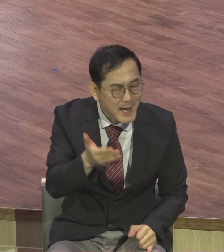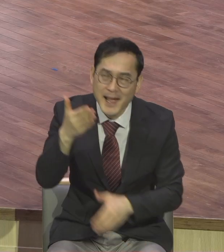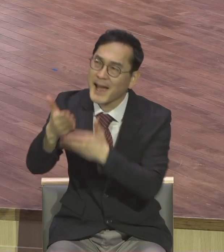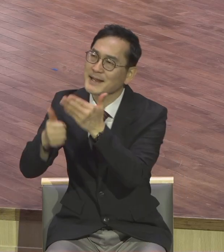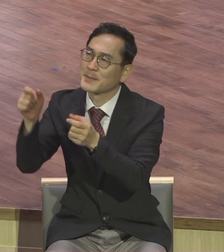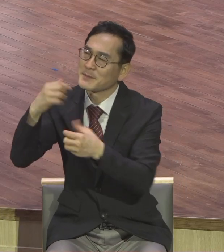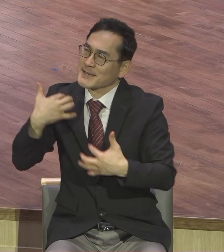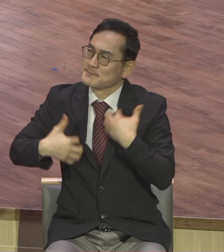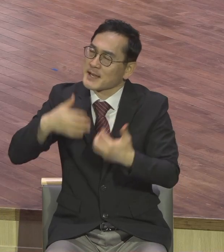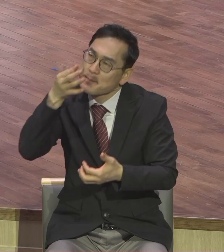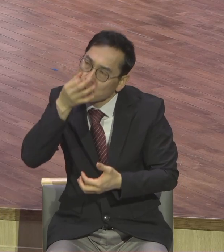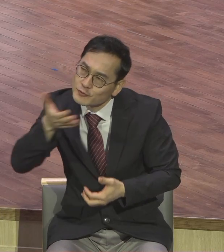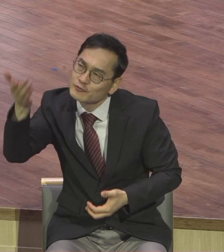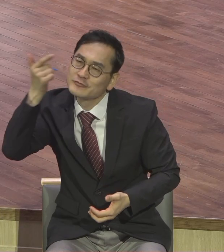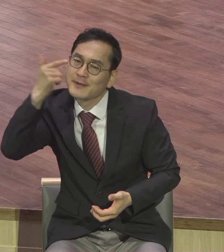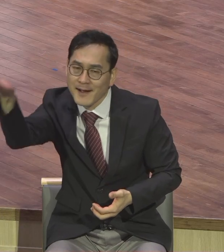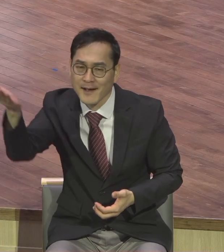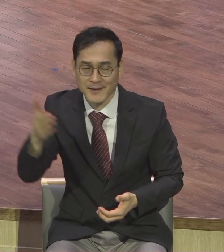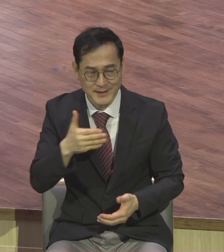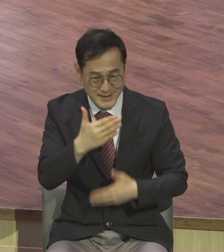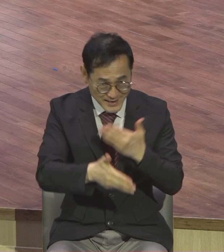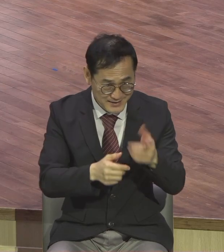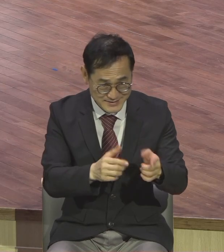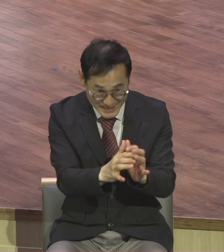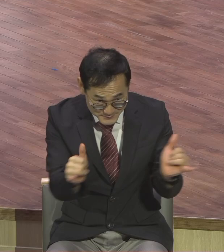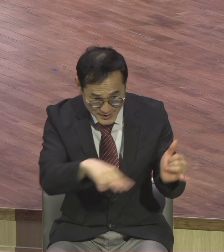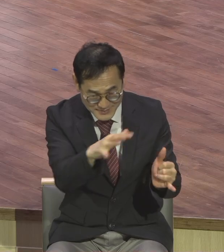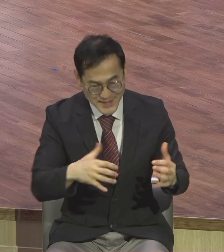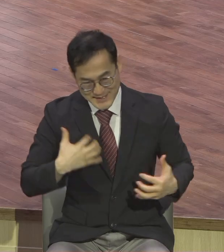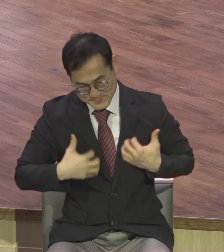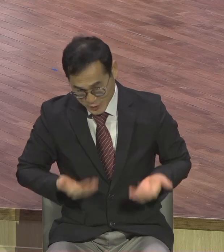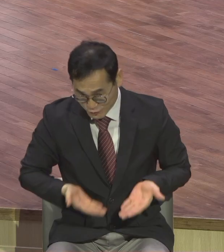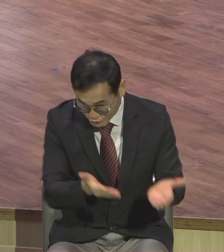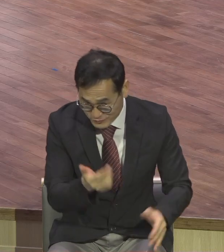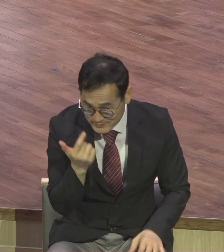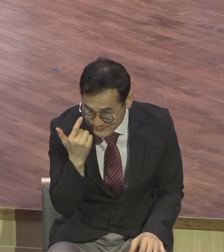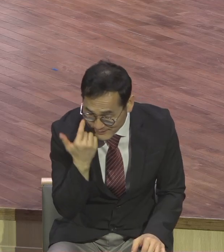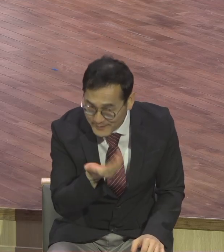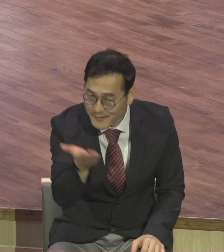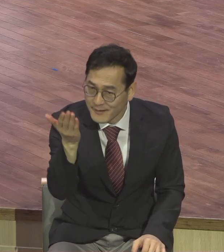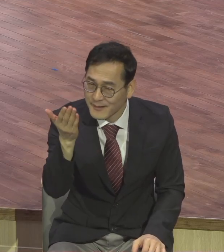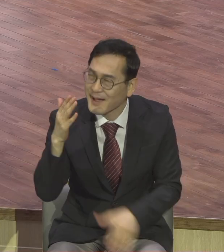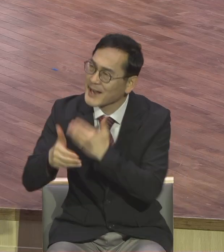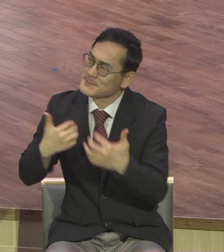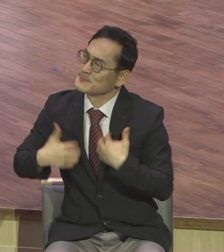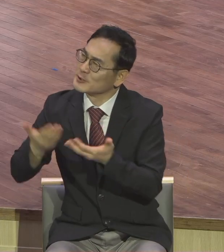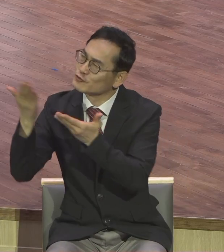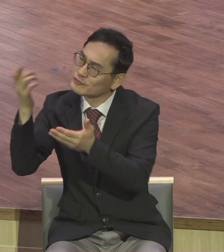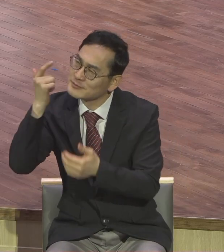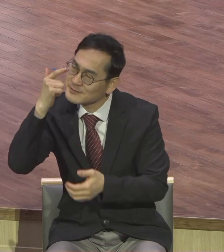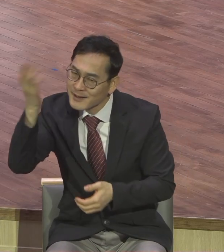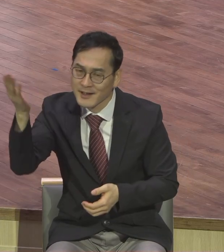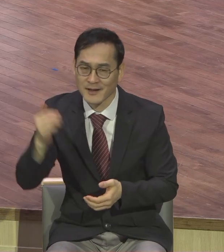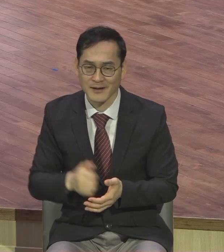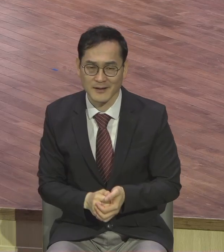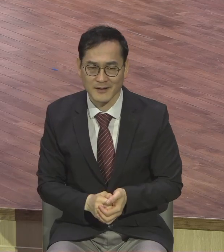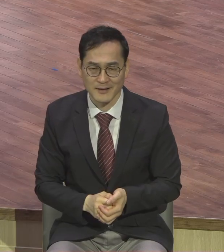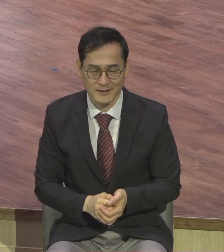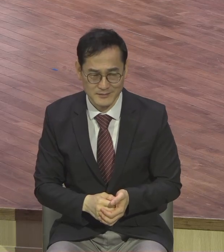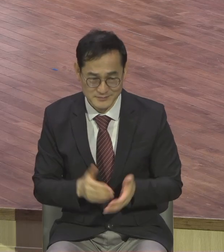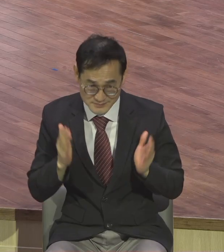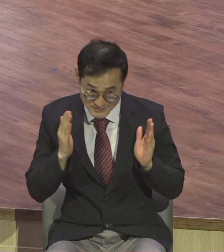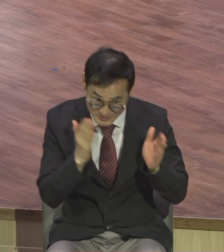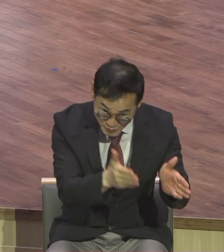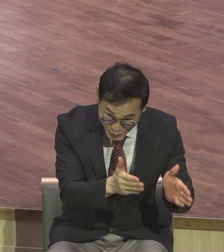하랴, 사람들에게 기쁨을 구하랴, 내가 지금까지 사람들의 기쁨을 구하였다면 그리스도의 종이 아니니라.